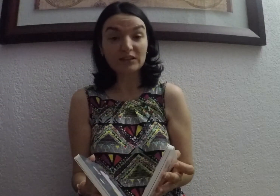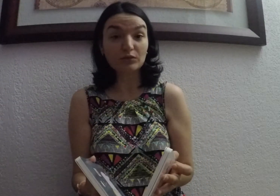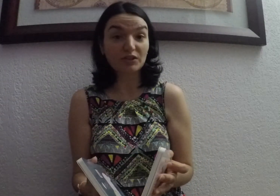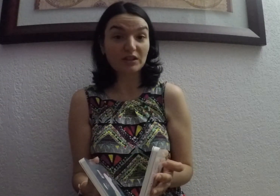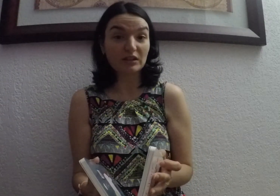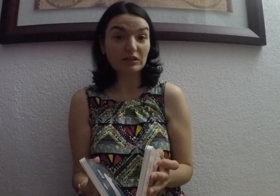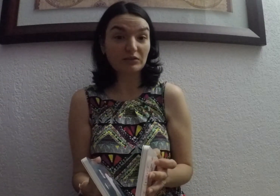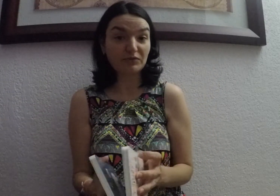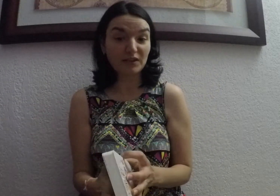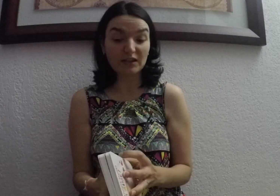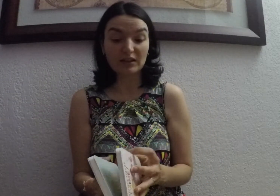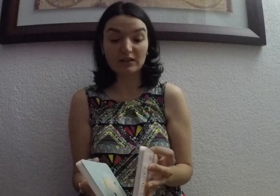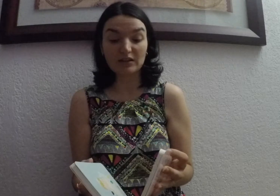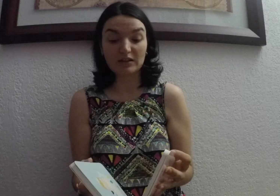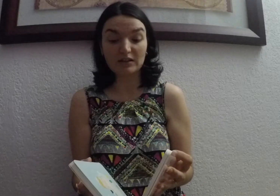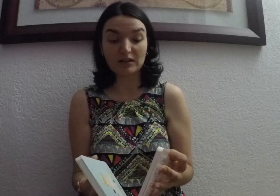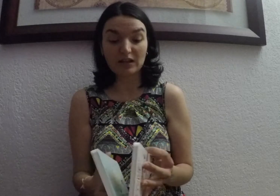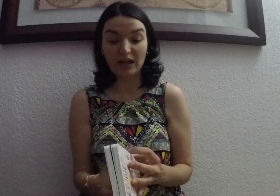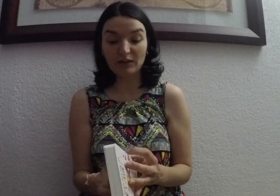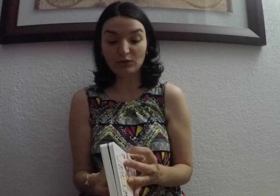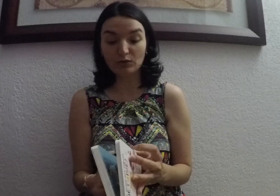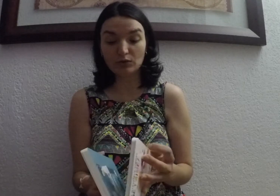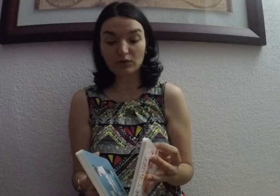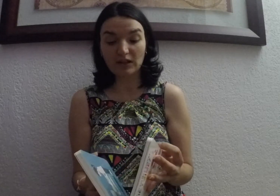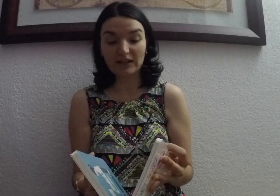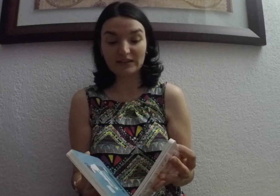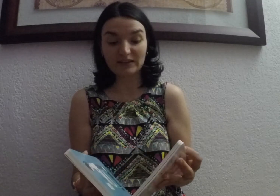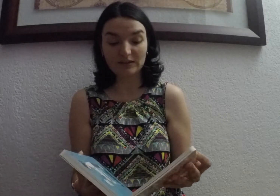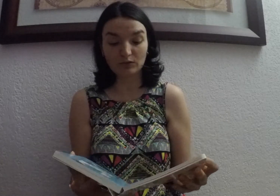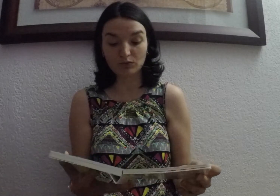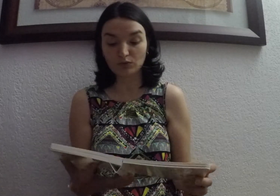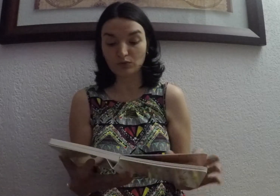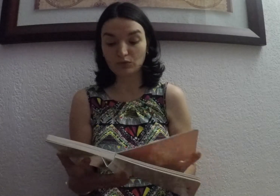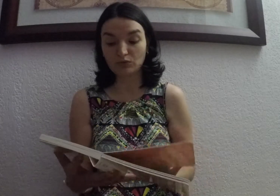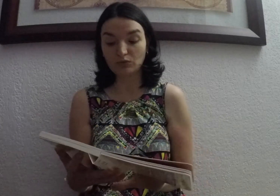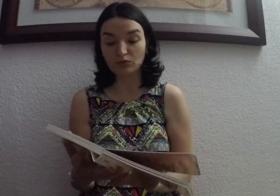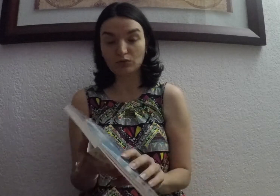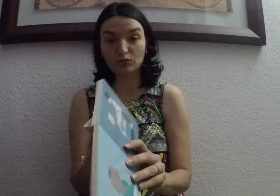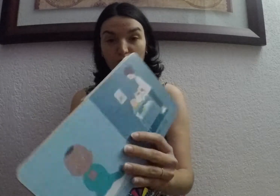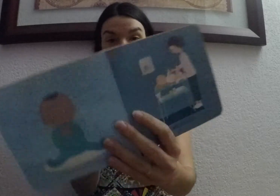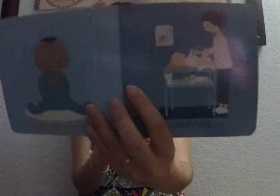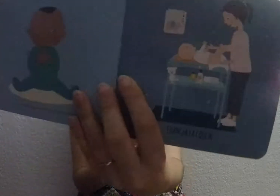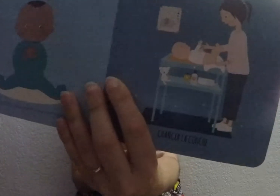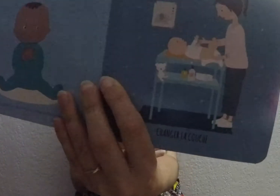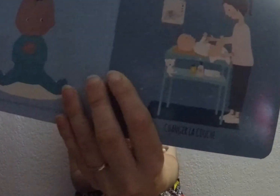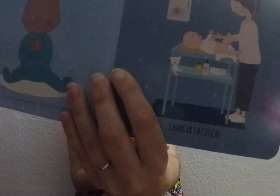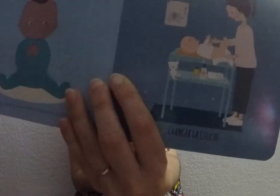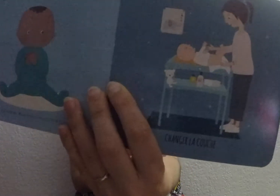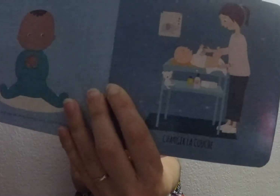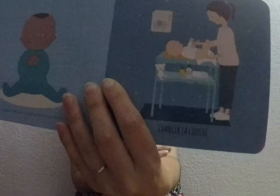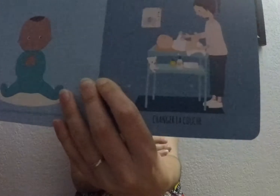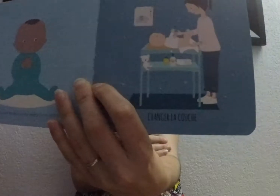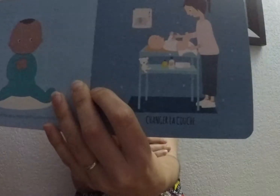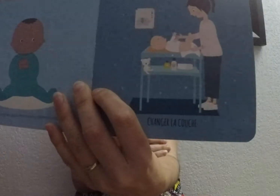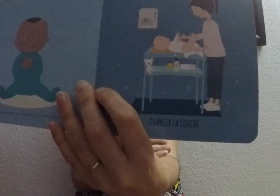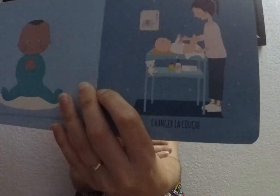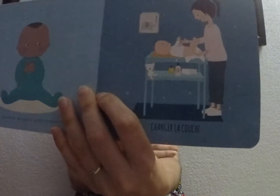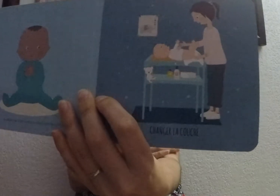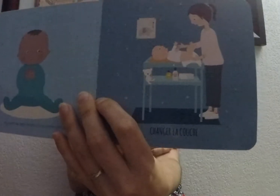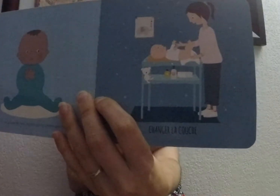que j'ai fait à Hugo a été donc ce signe-là, changer la couche. Et c'est vrai